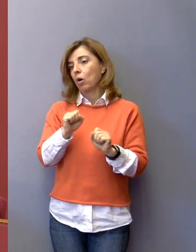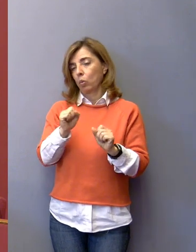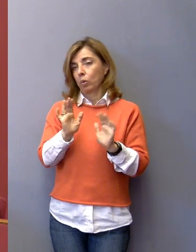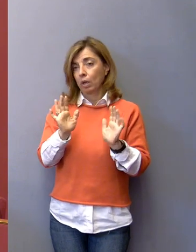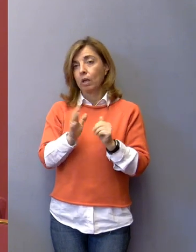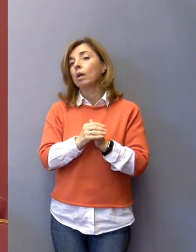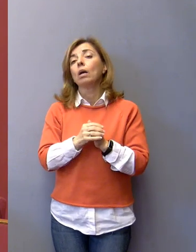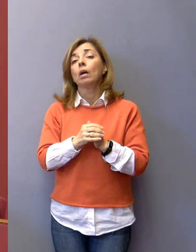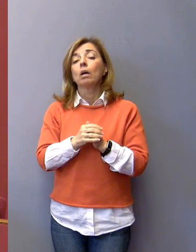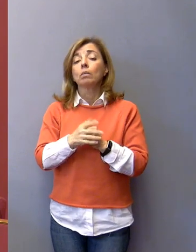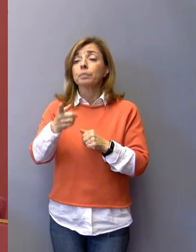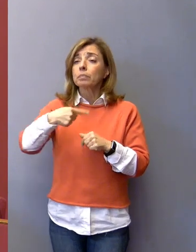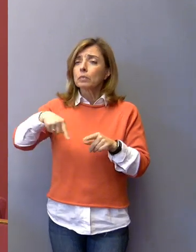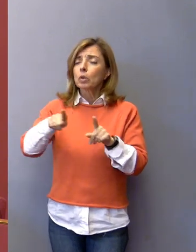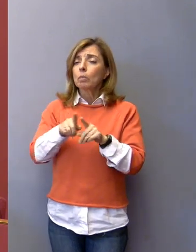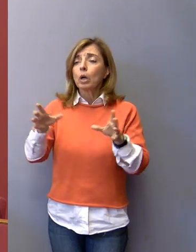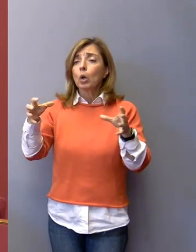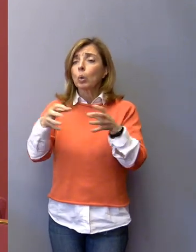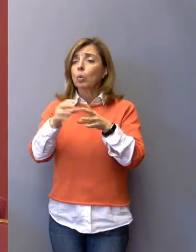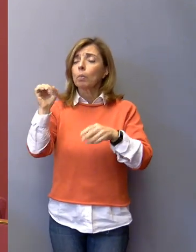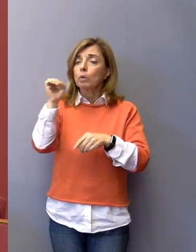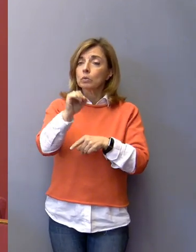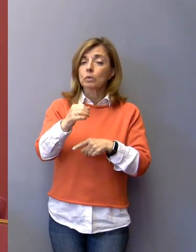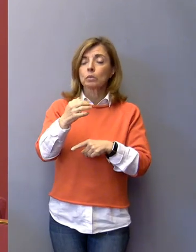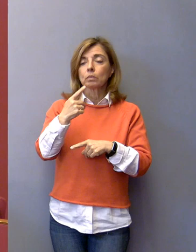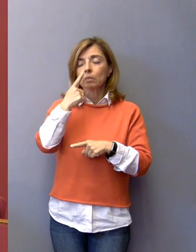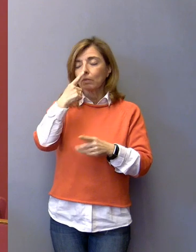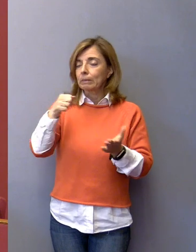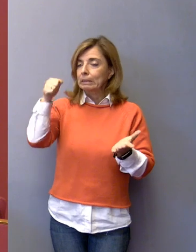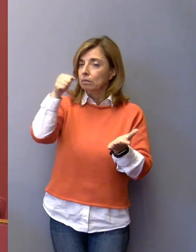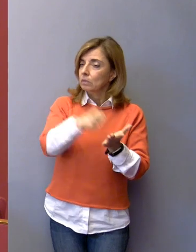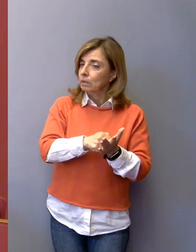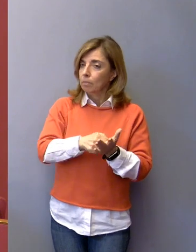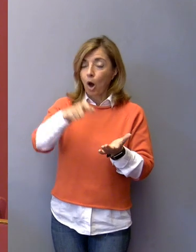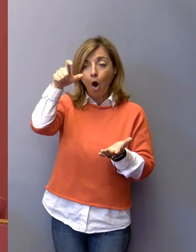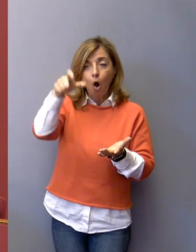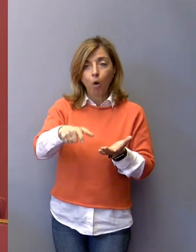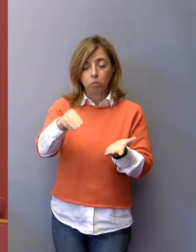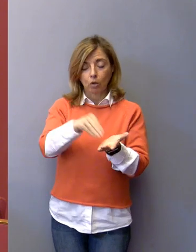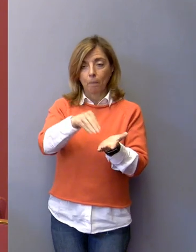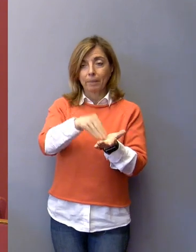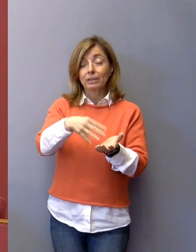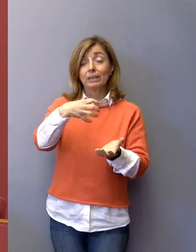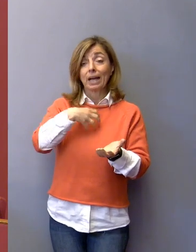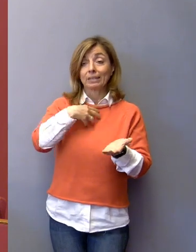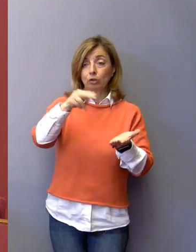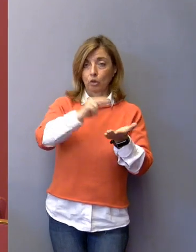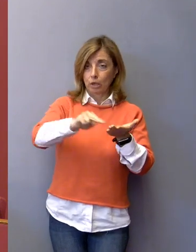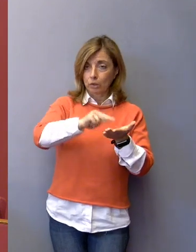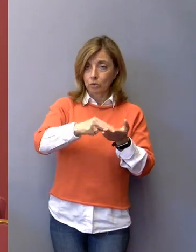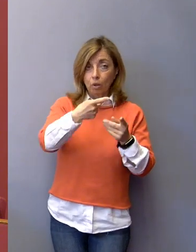dobbiamo come dire come posizione pretendere a tutti i costi la presenza dell'assessore alla scuola per dare delle risposte